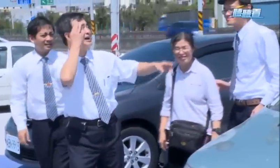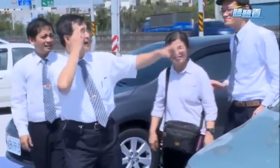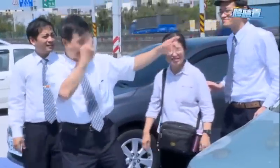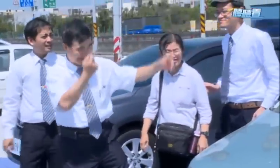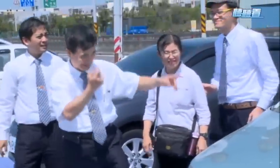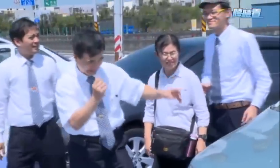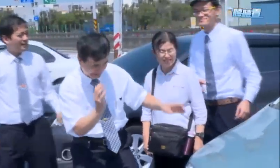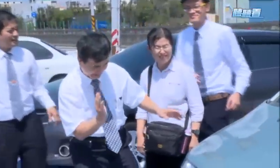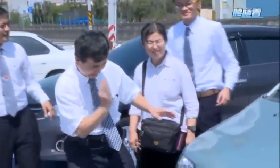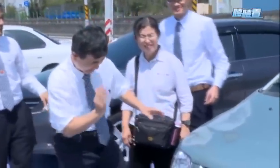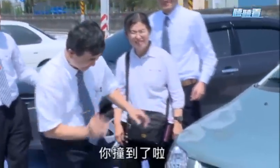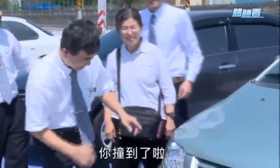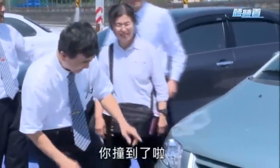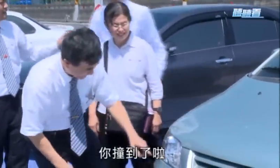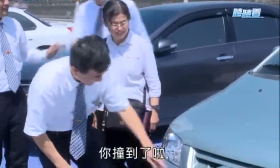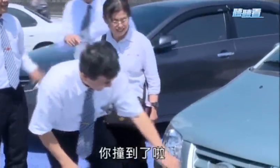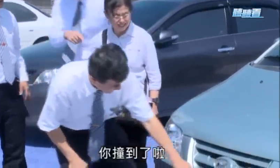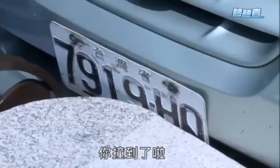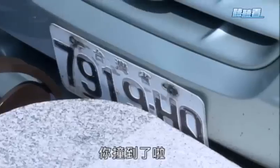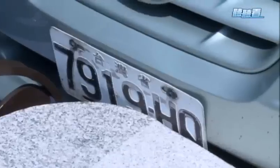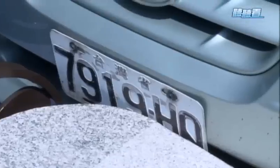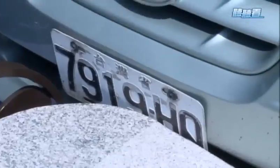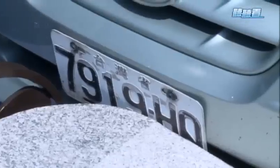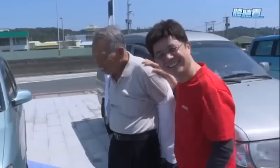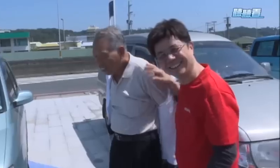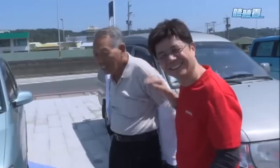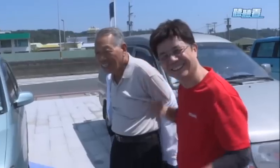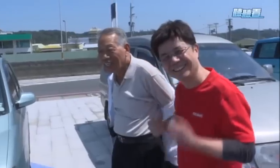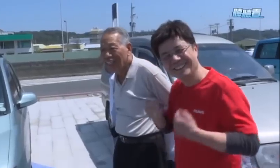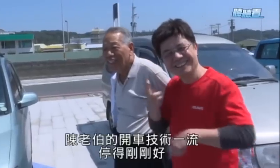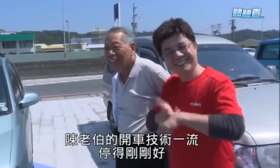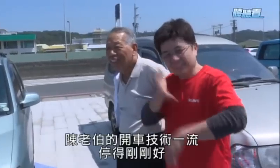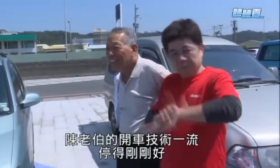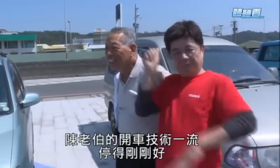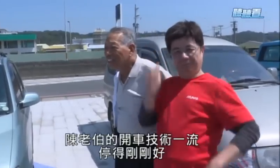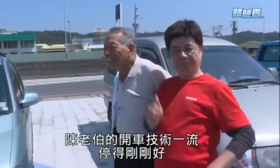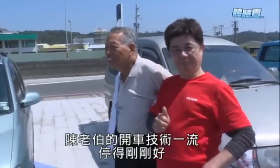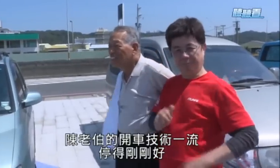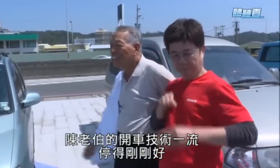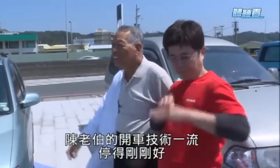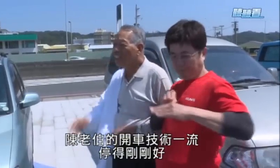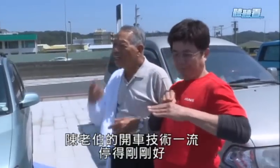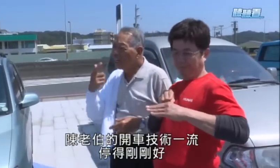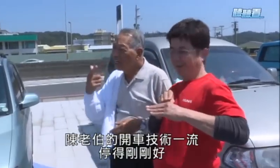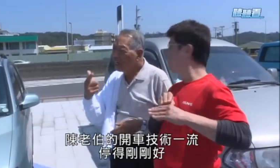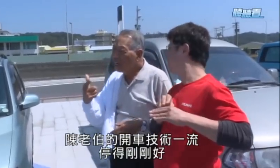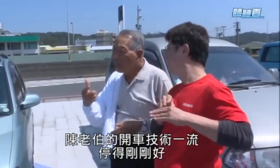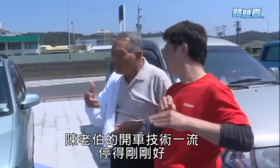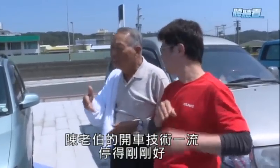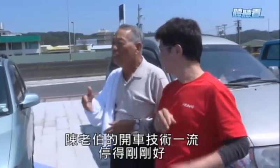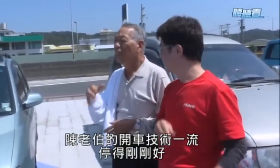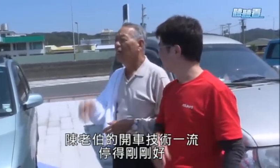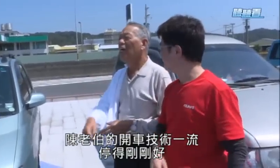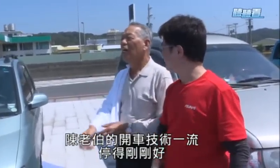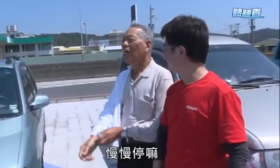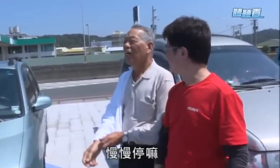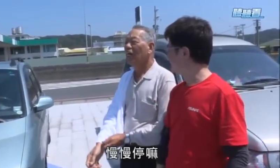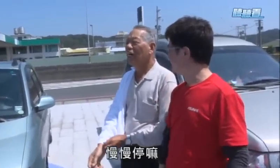哎呀，哎，你撞到了啦！啊，陈老伯的开车技术一流，停得刚刚好。哎，慢慢停